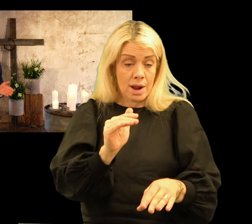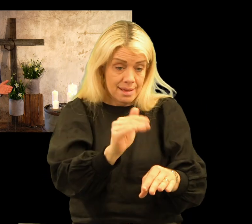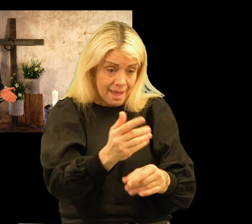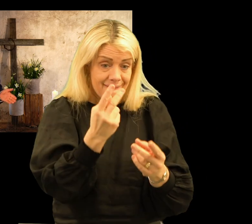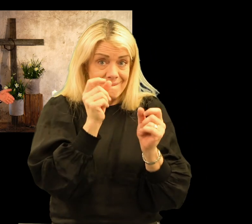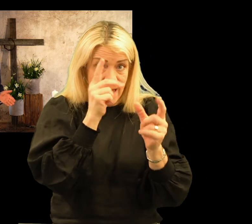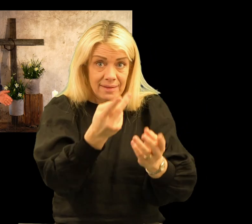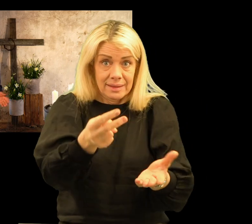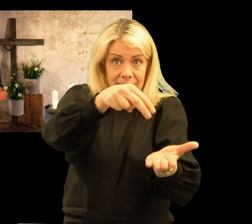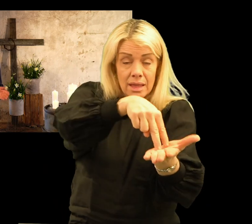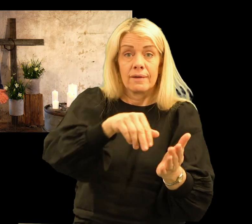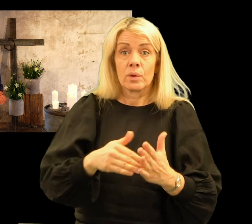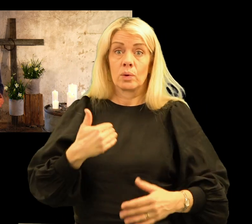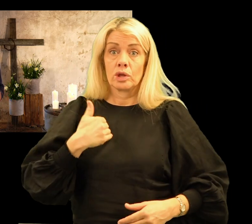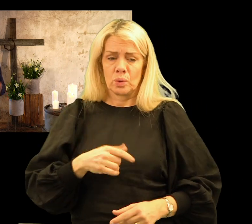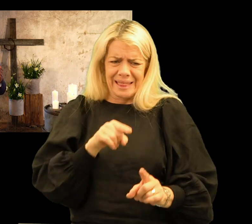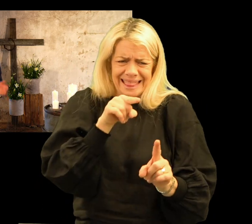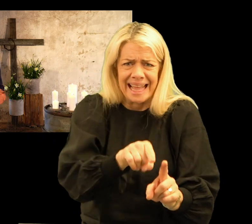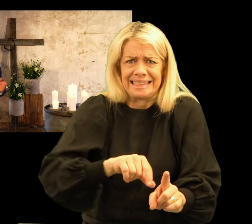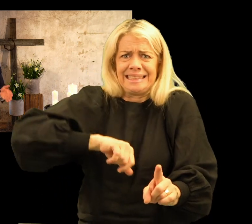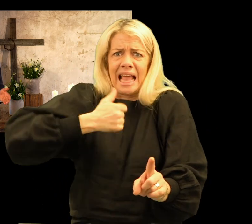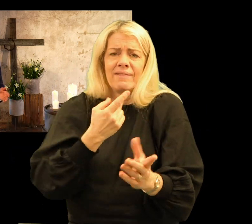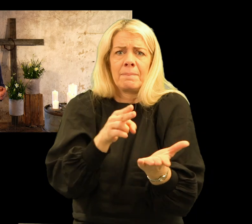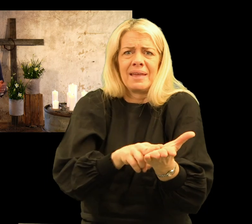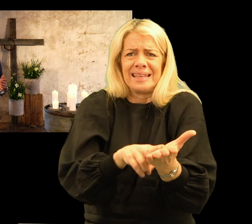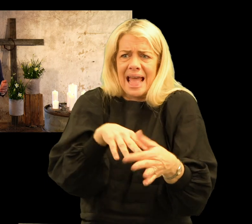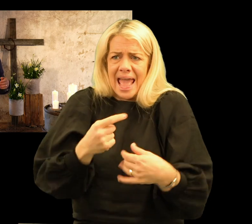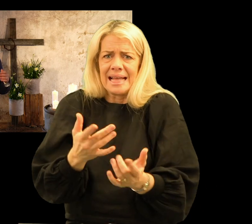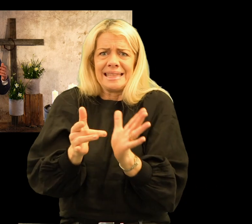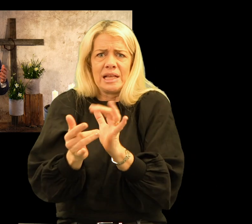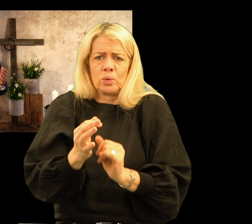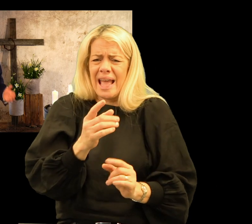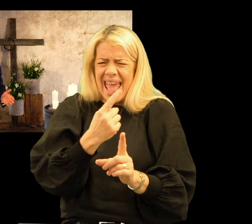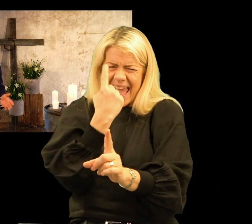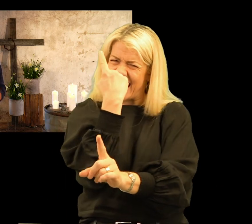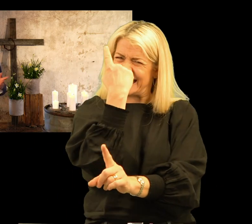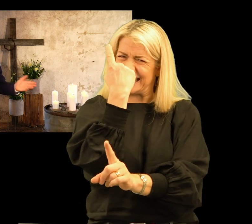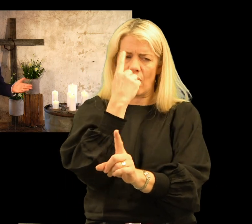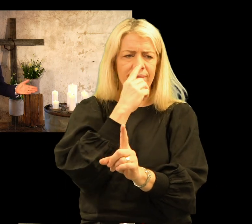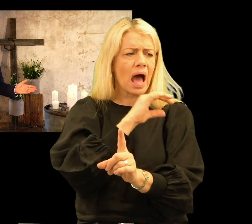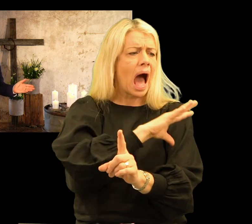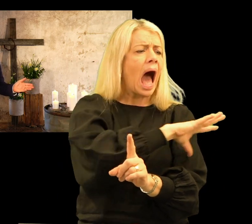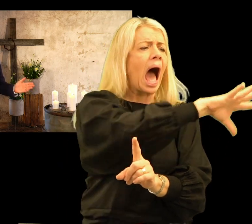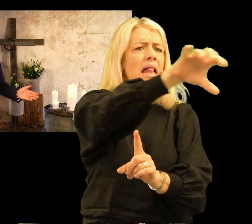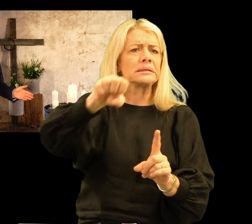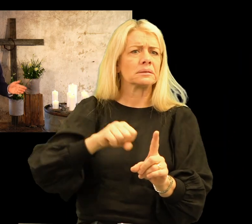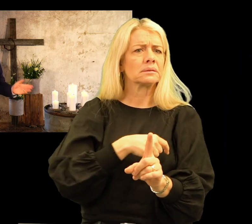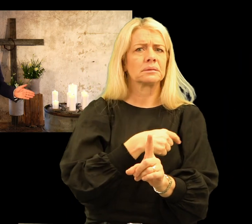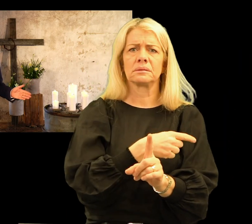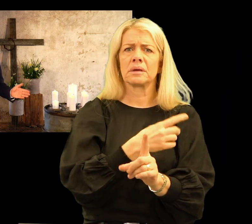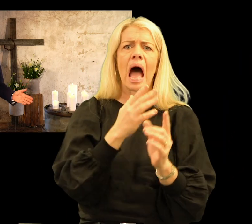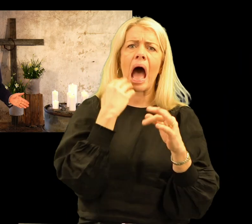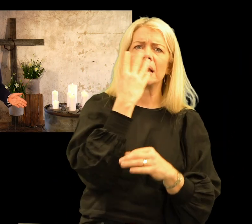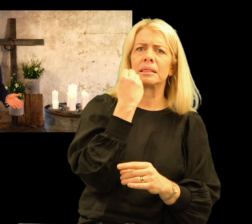att Gud uppväcker Jesus från de döda, och detta bevisar att Jesus är den enda av alla möjliga röster